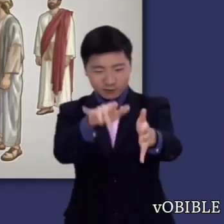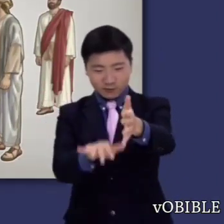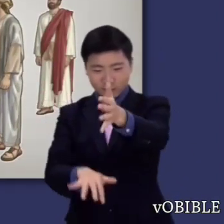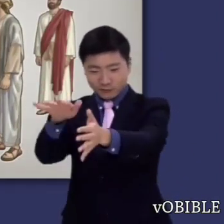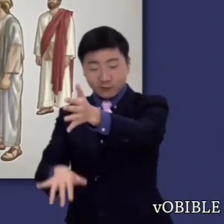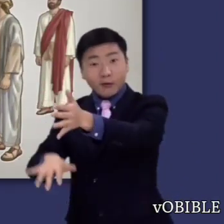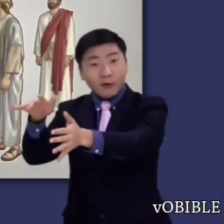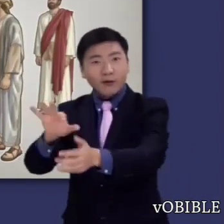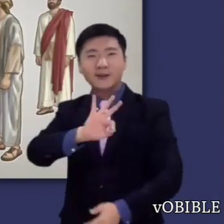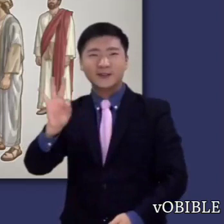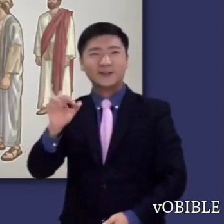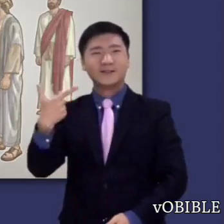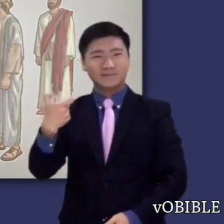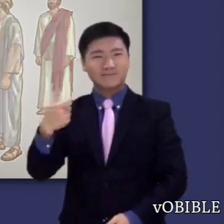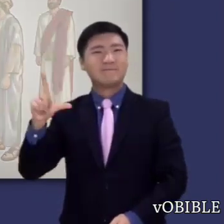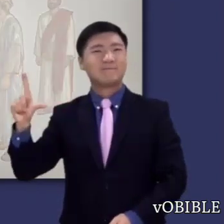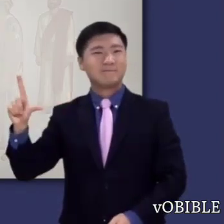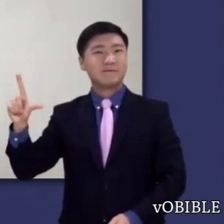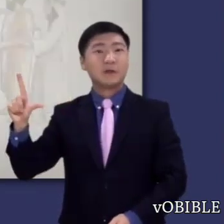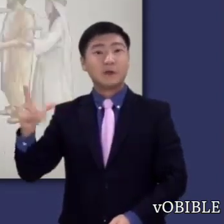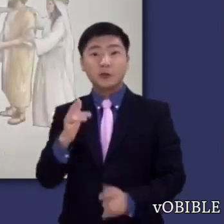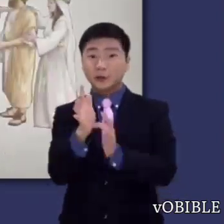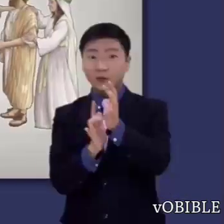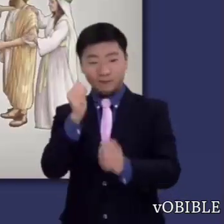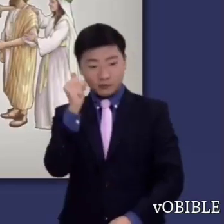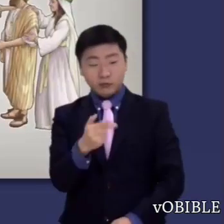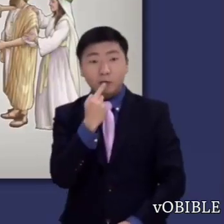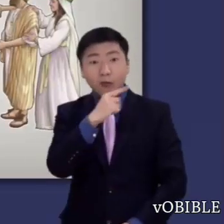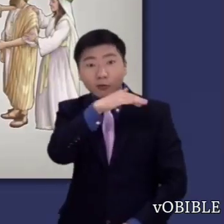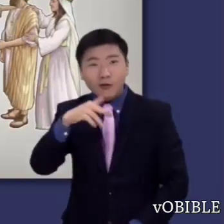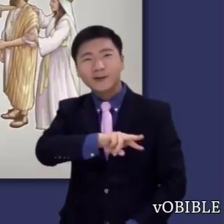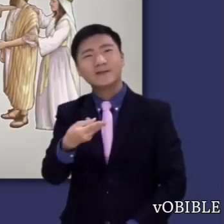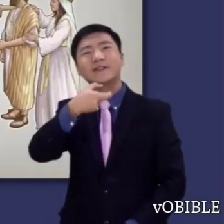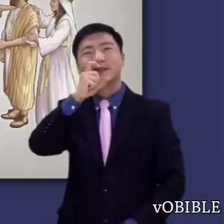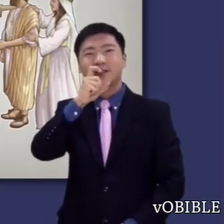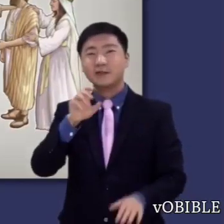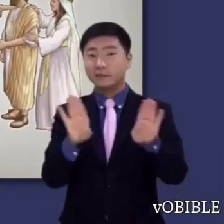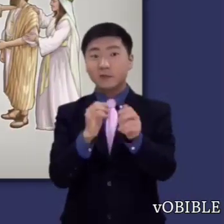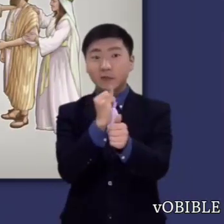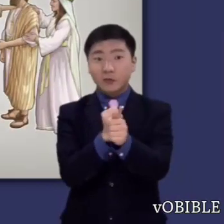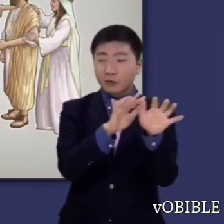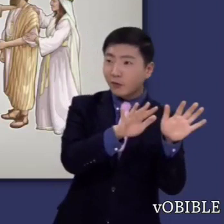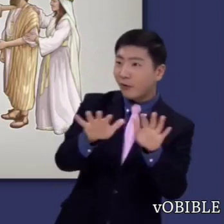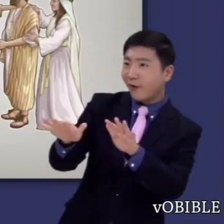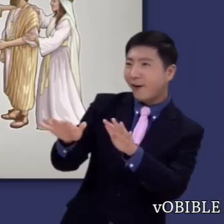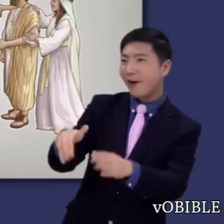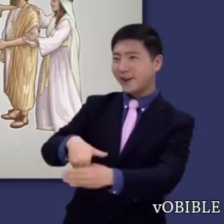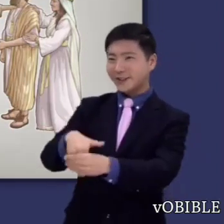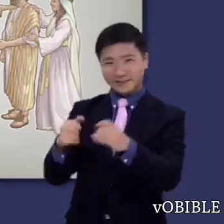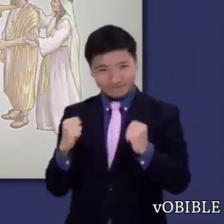稣将380升的水变成上等好酒。这个奇迹使门徒对耶稣更有信